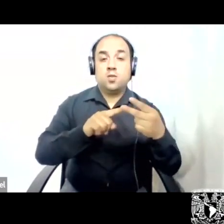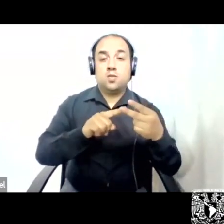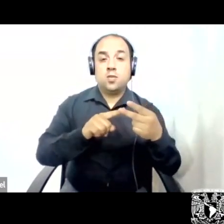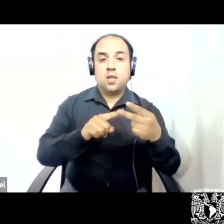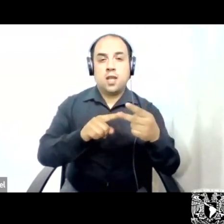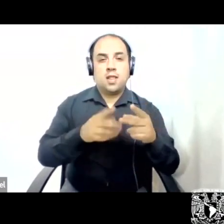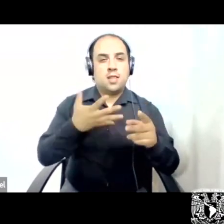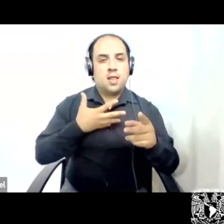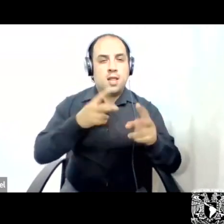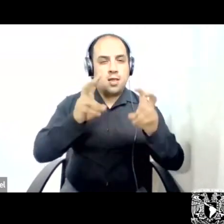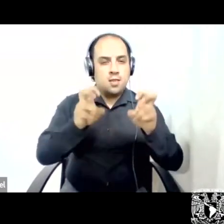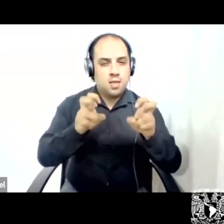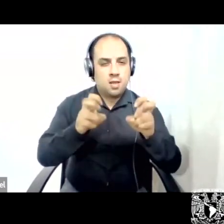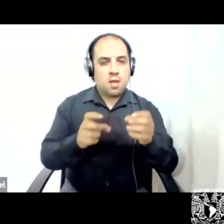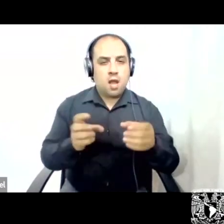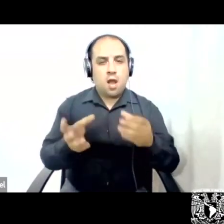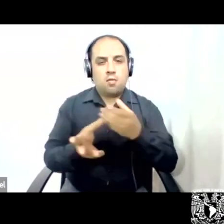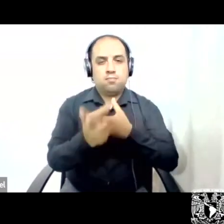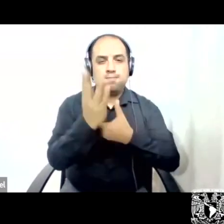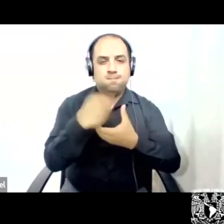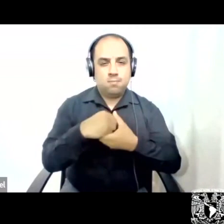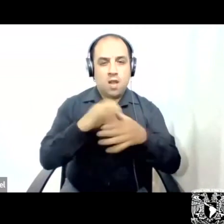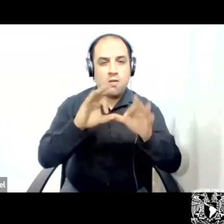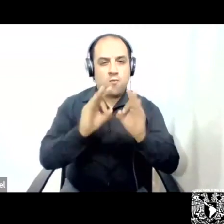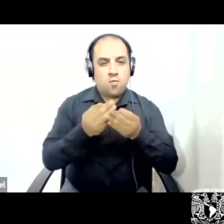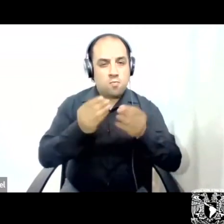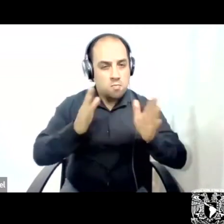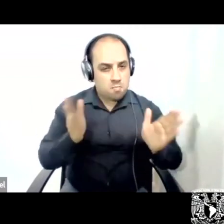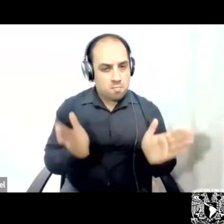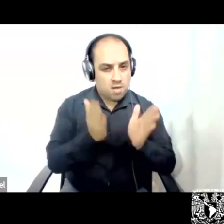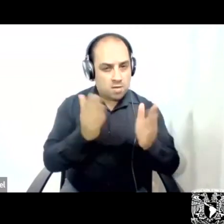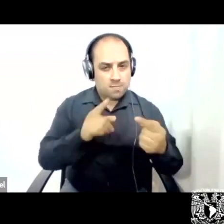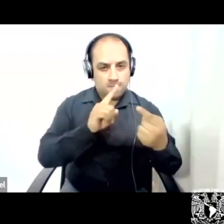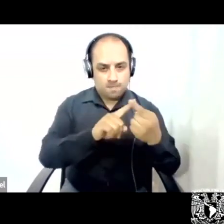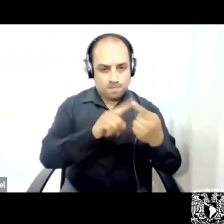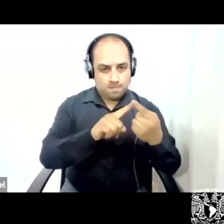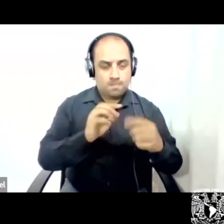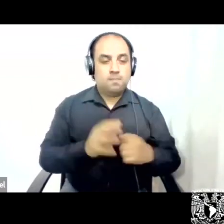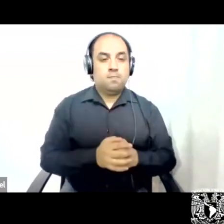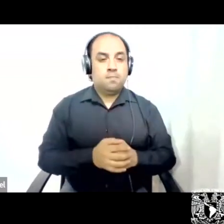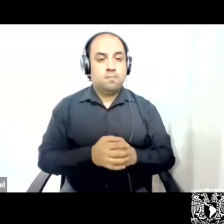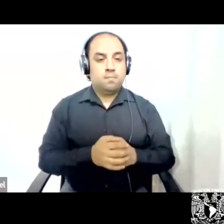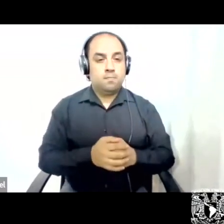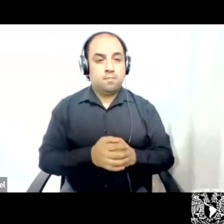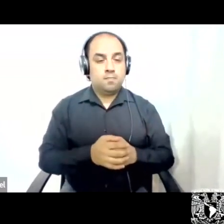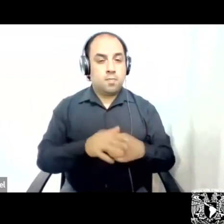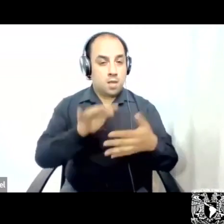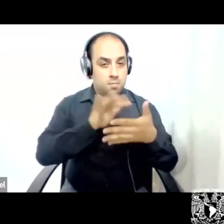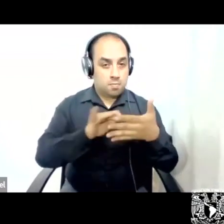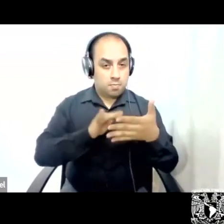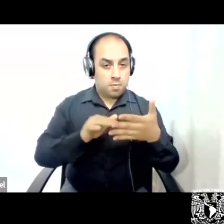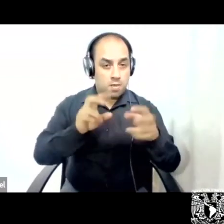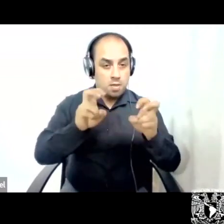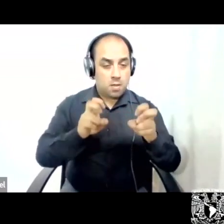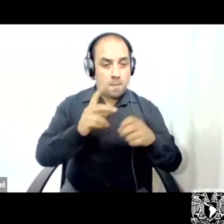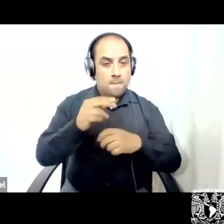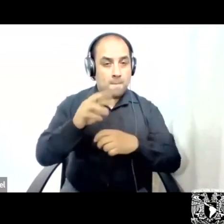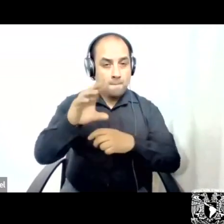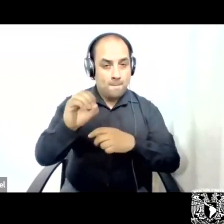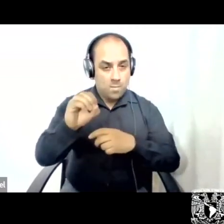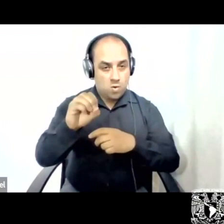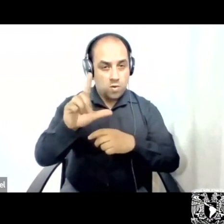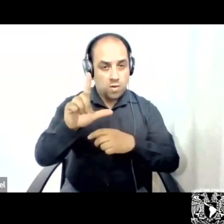y porno inspiracional. Veamos el primero, y cito un fragmento de Primo Levi